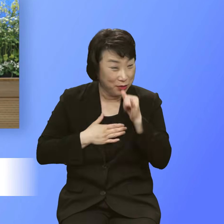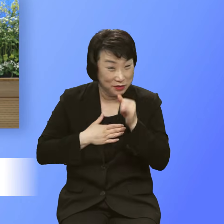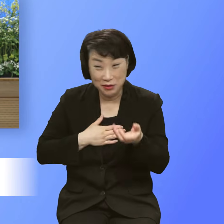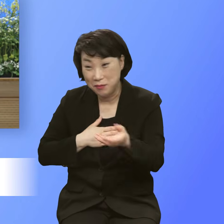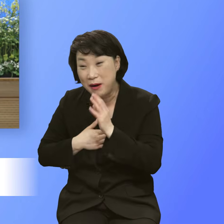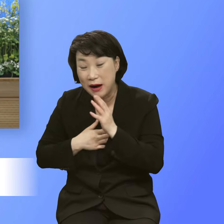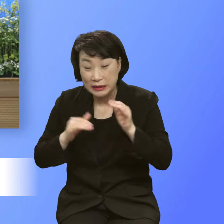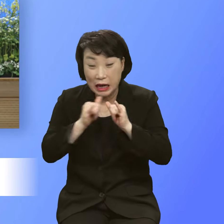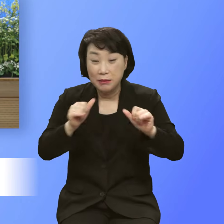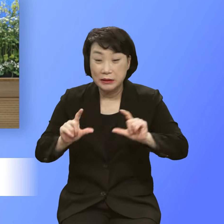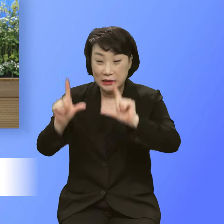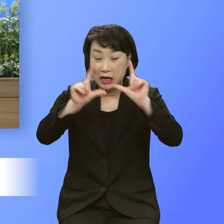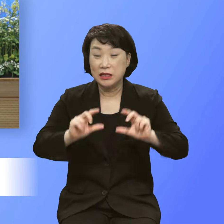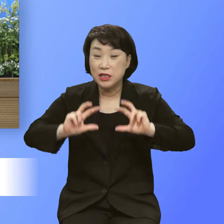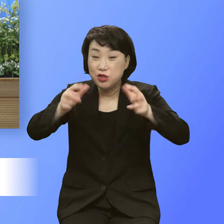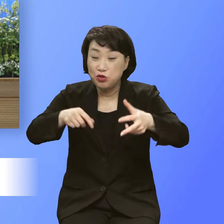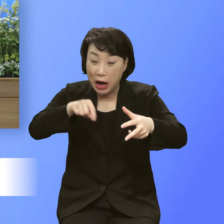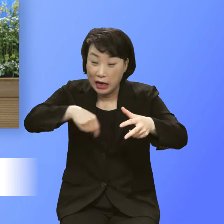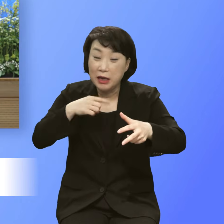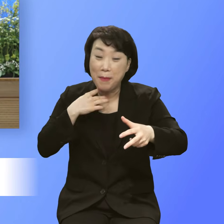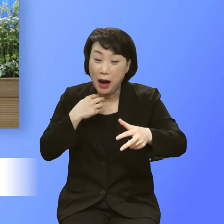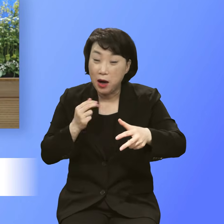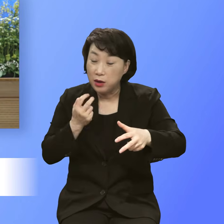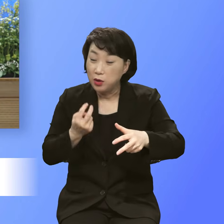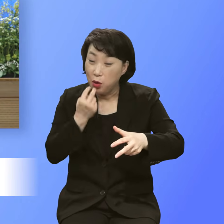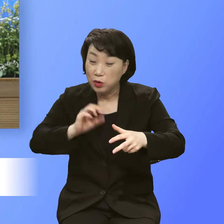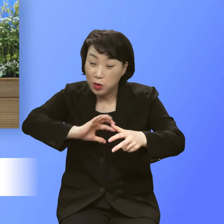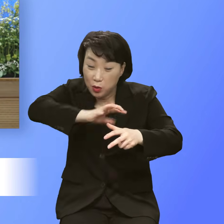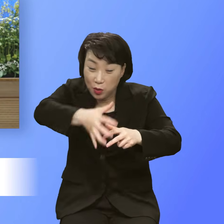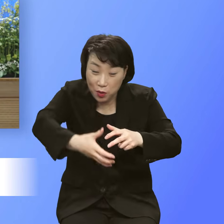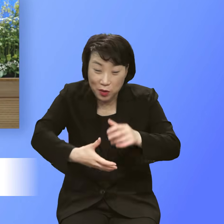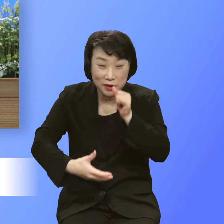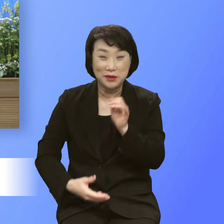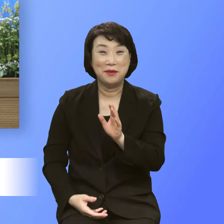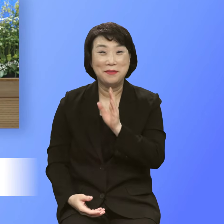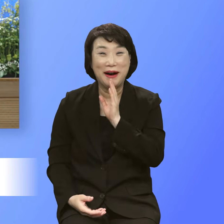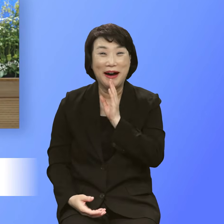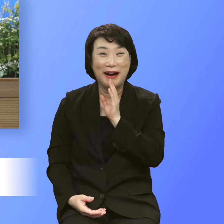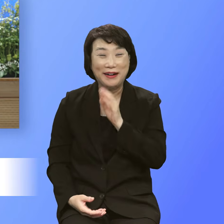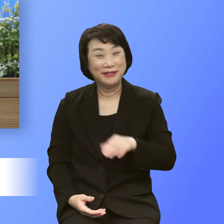사는 이 지구의 대기권 안에만 공기가 있어. 그럼 어떻게 될까?